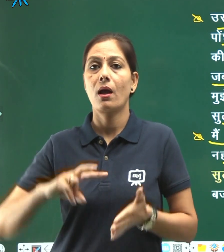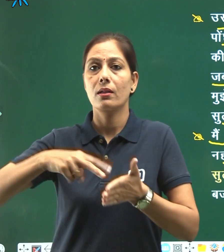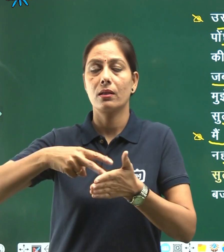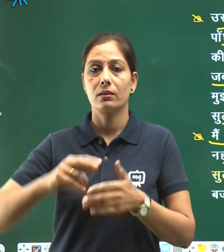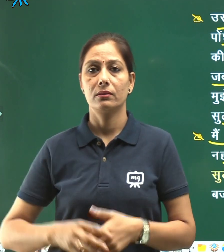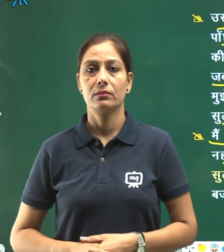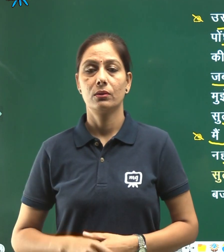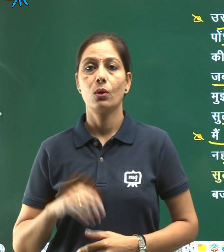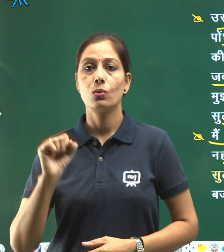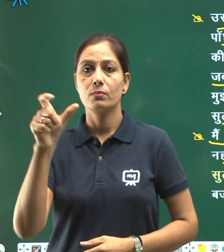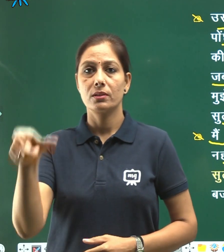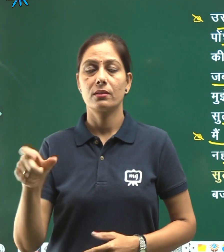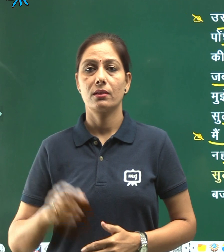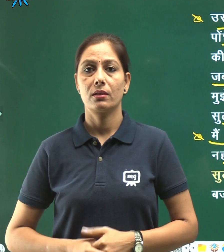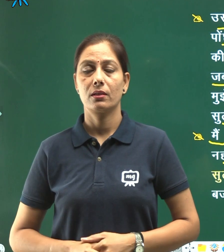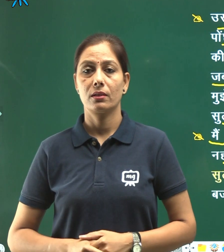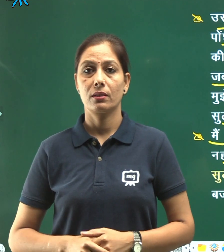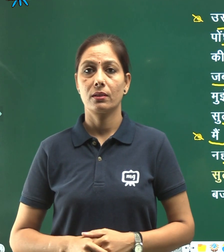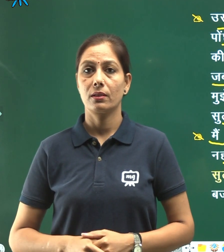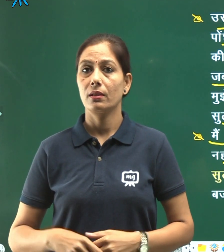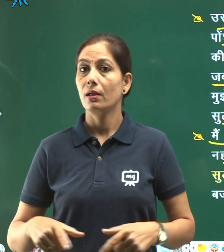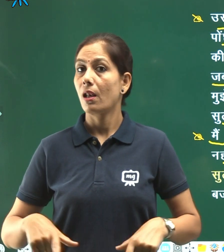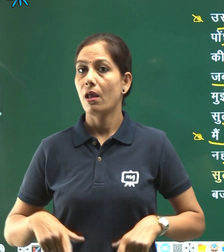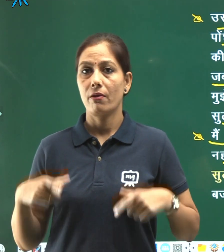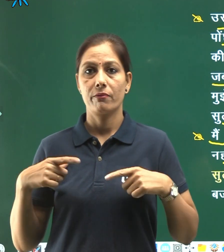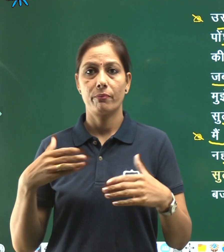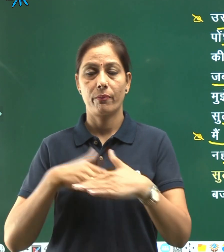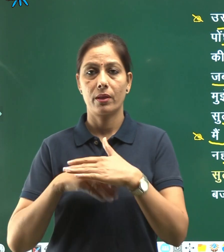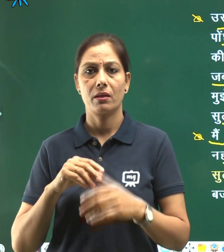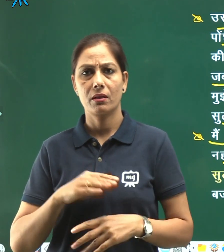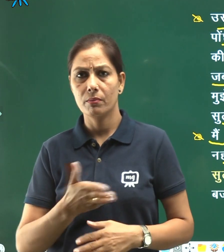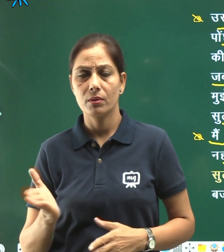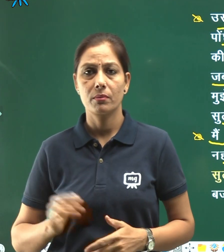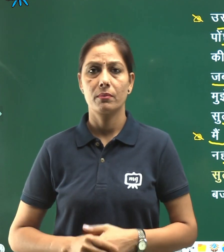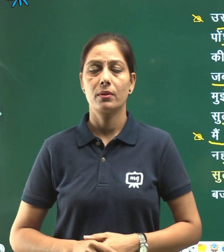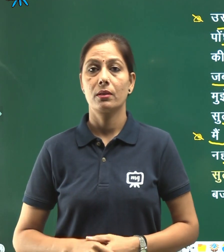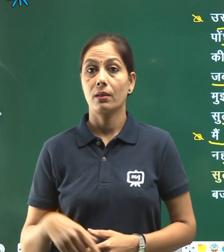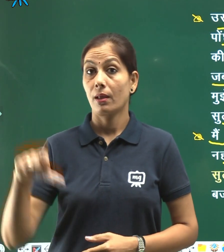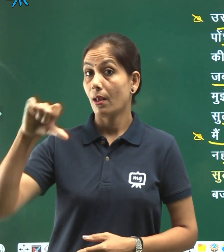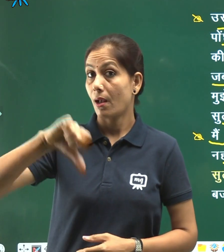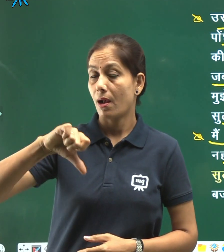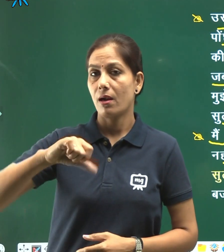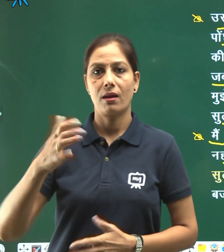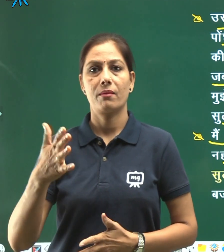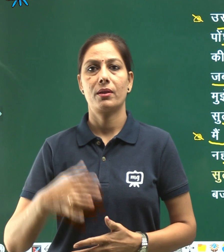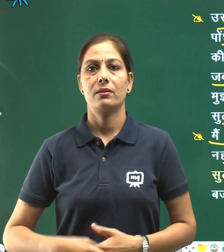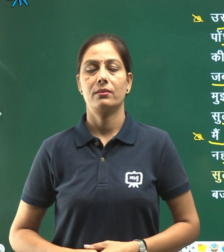अर्थात उसने जिंदगी में कभी हार नहीं मानी थी